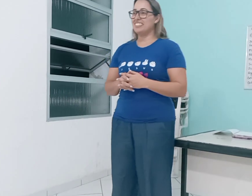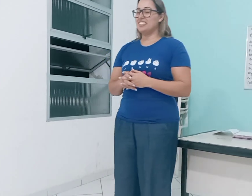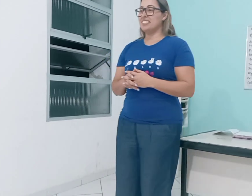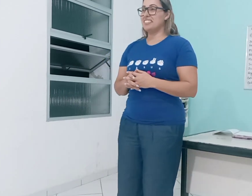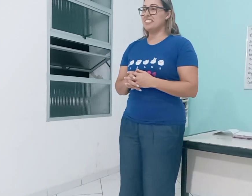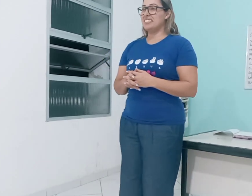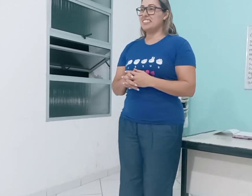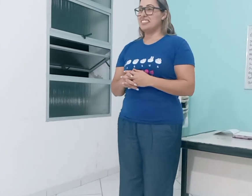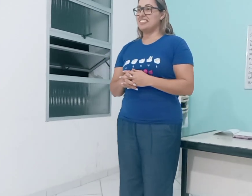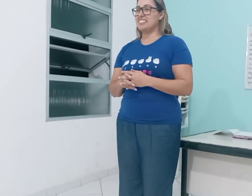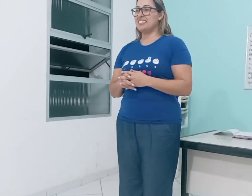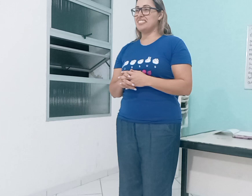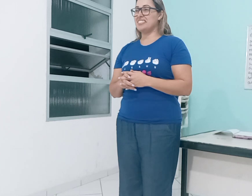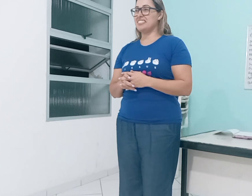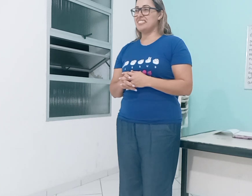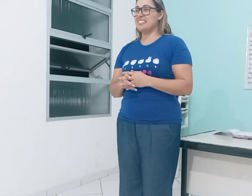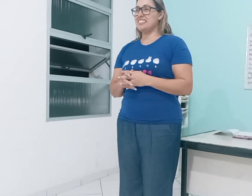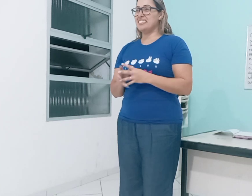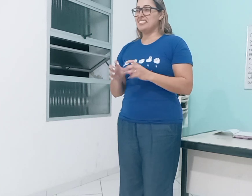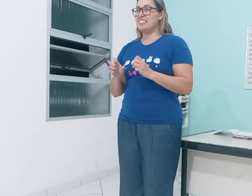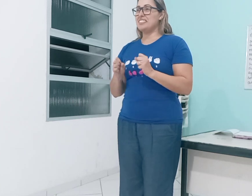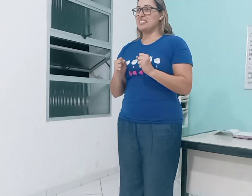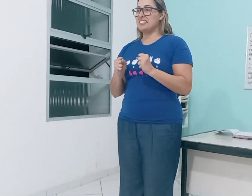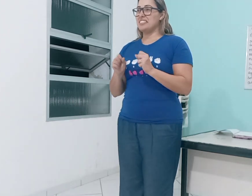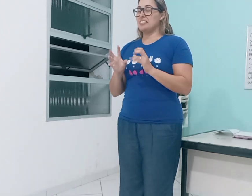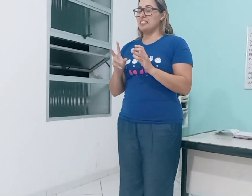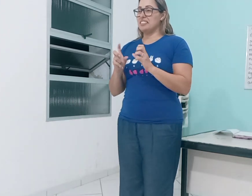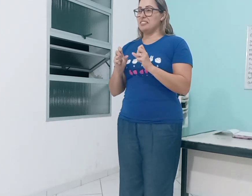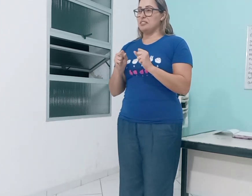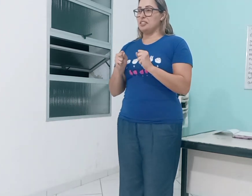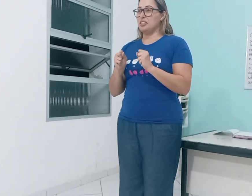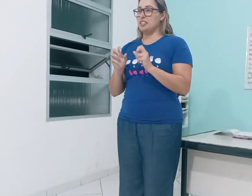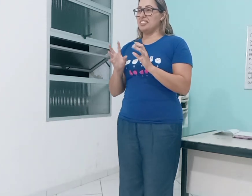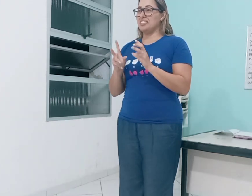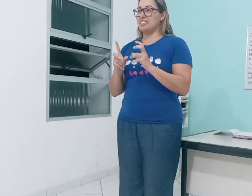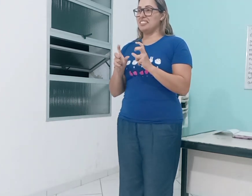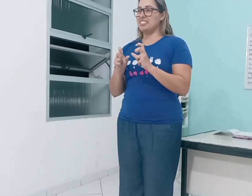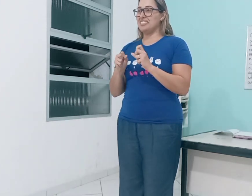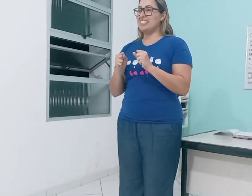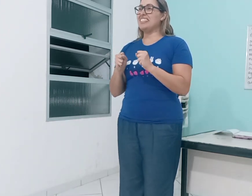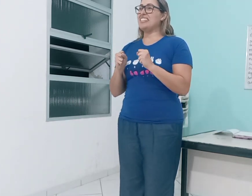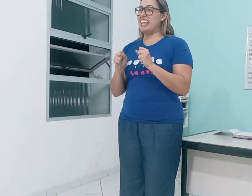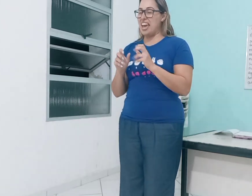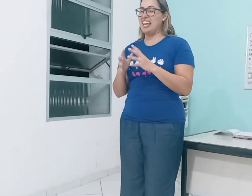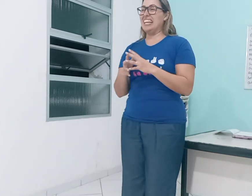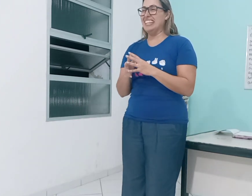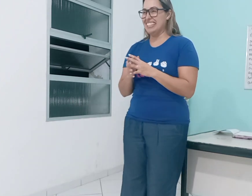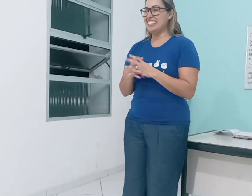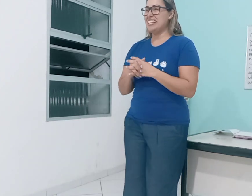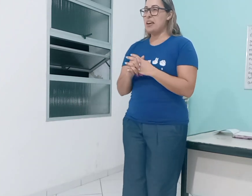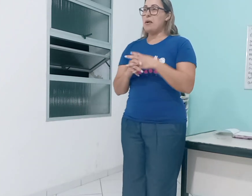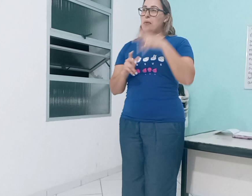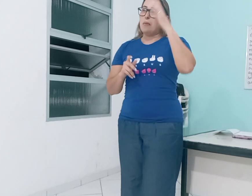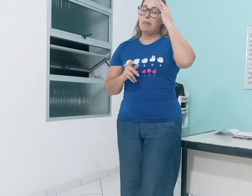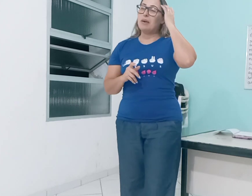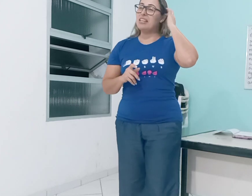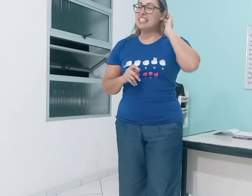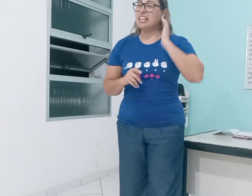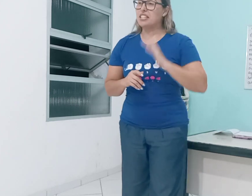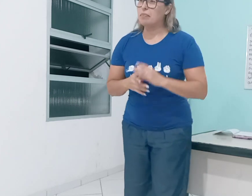no dedinho, não, você tá vendo muito. Tem alongamento aí? Tem. Ai, que estranho. Uma coisa que a gente aprende